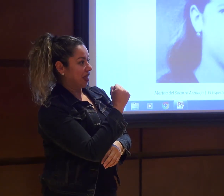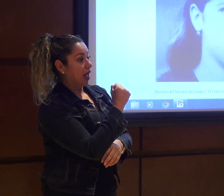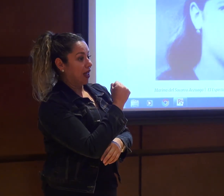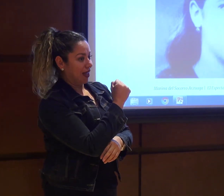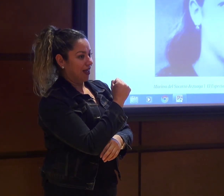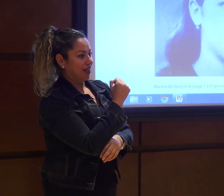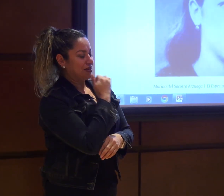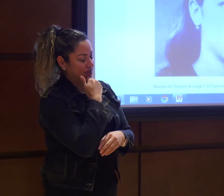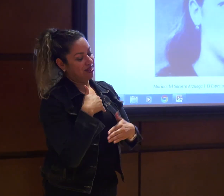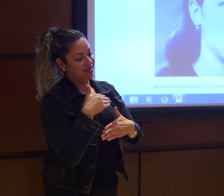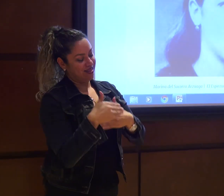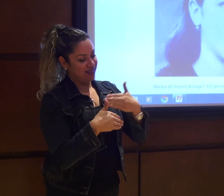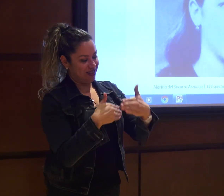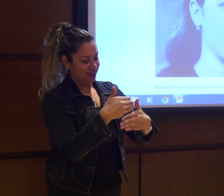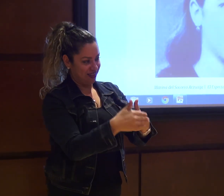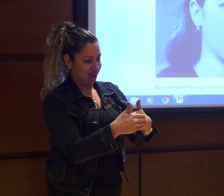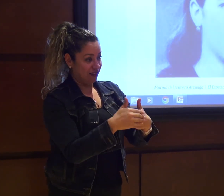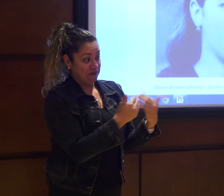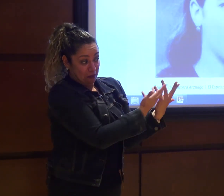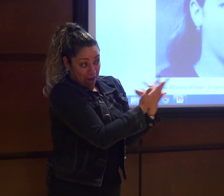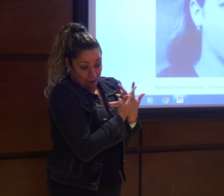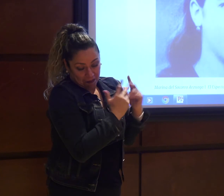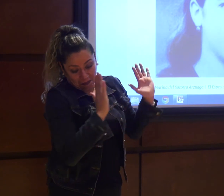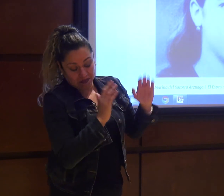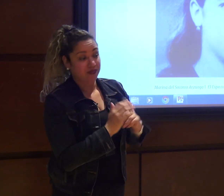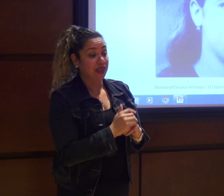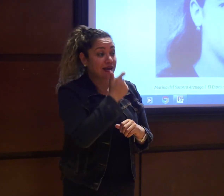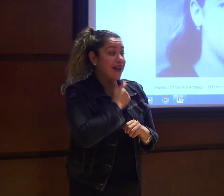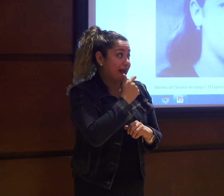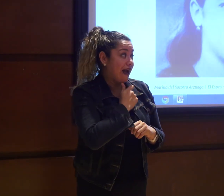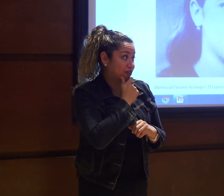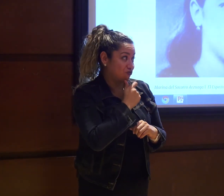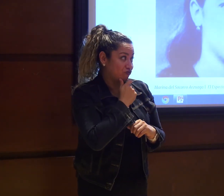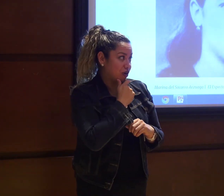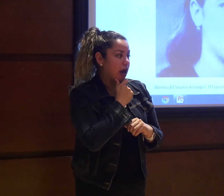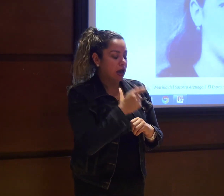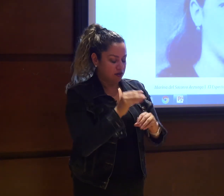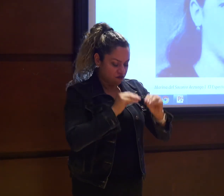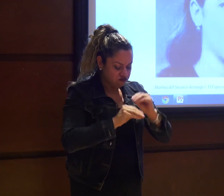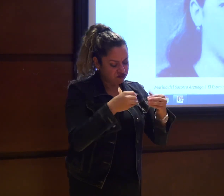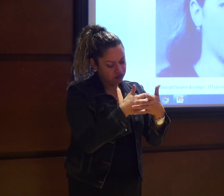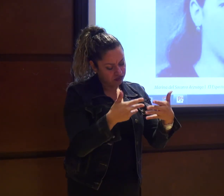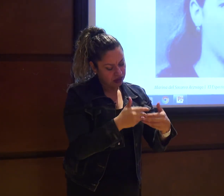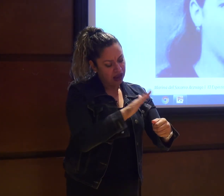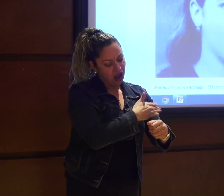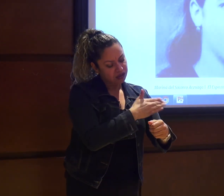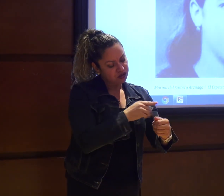Entonces, pues lo que nos han contado es que Leandro Díaz hizo las canciones para las mujeres que no